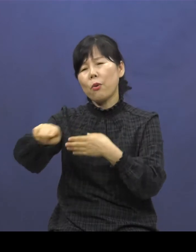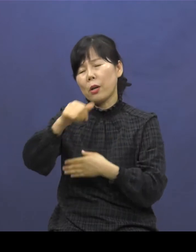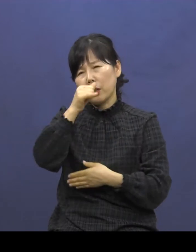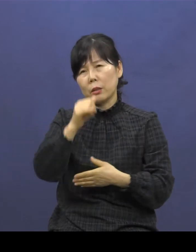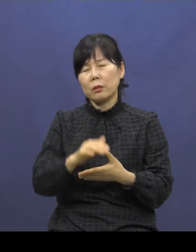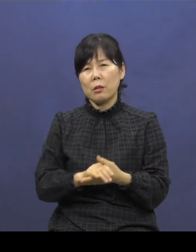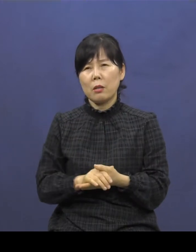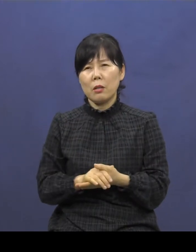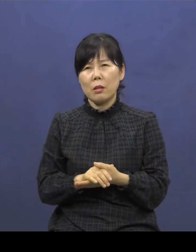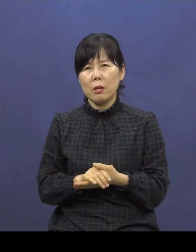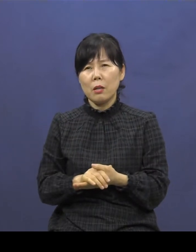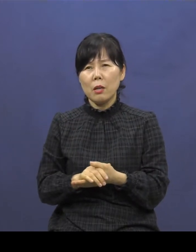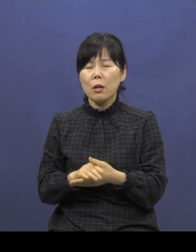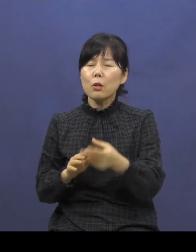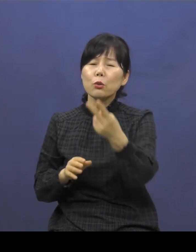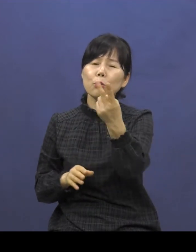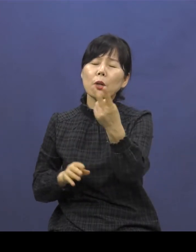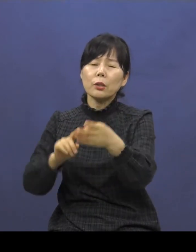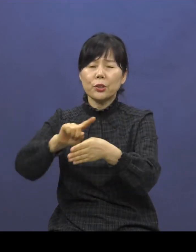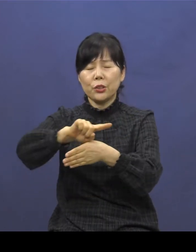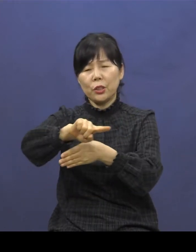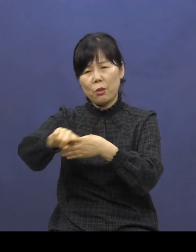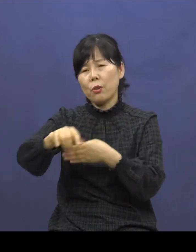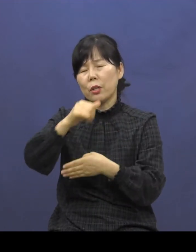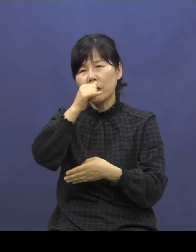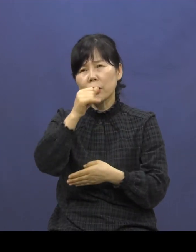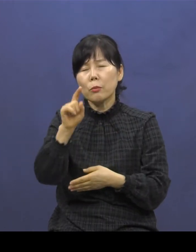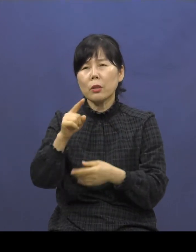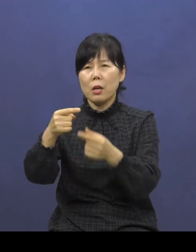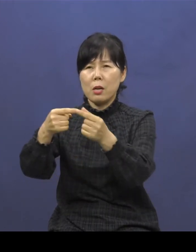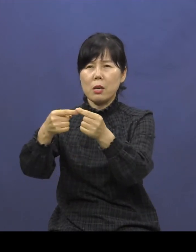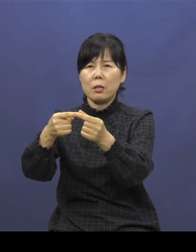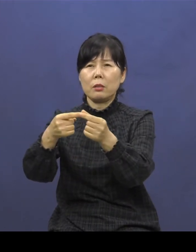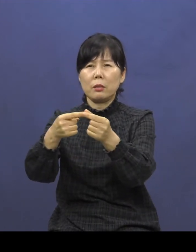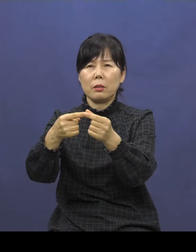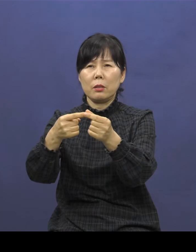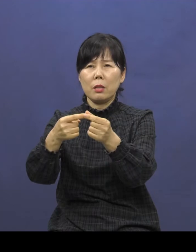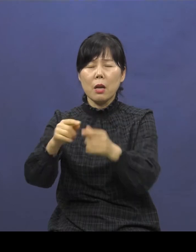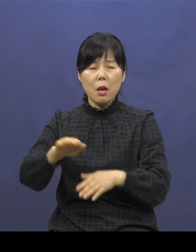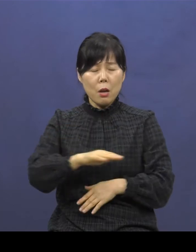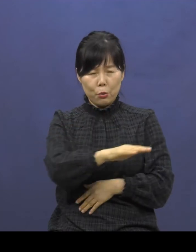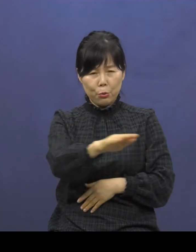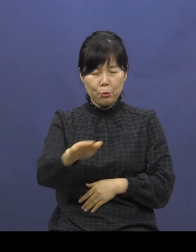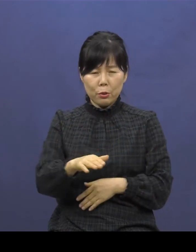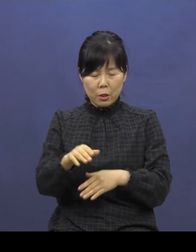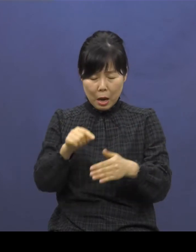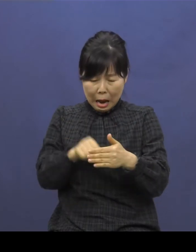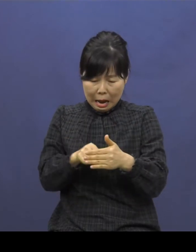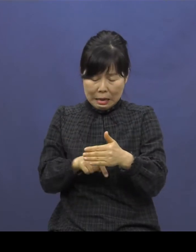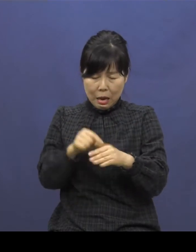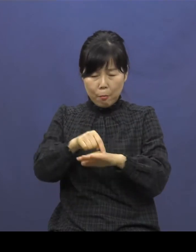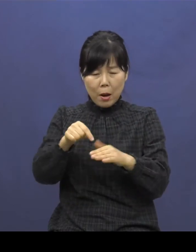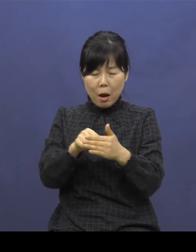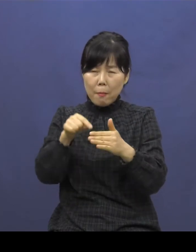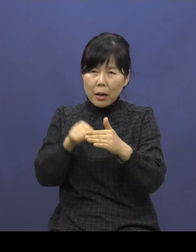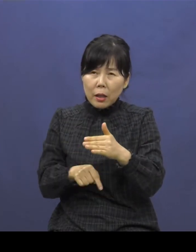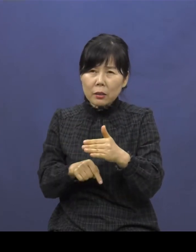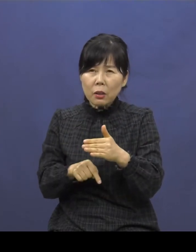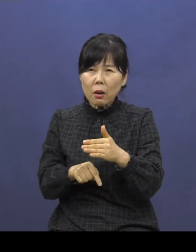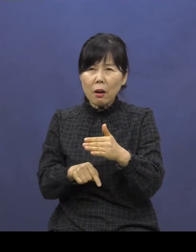것이 문제가 됩니다. 그러나 두 가지 면에서는 예외가 될 수 있다. 하나가 뭐냐? 우리의